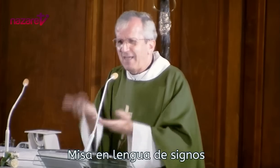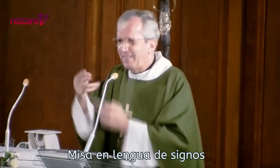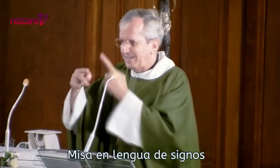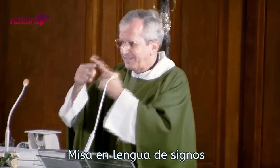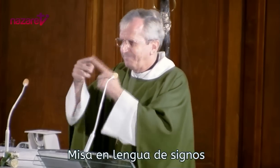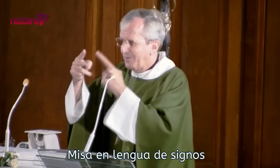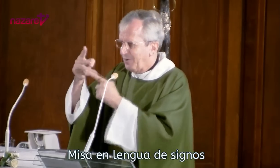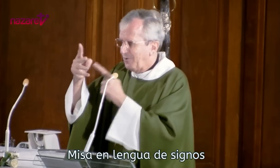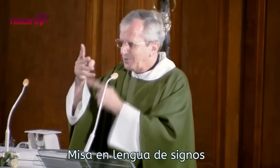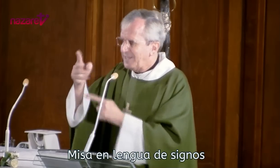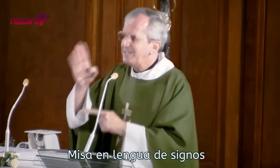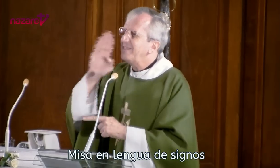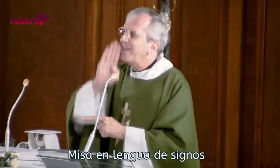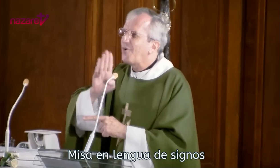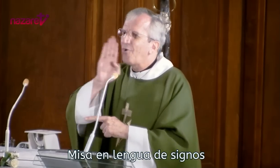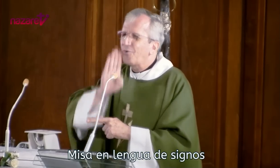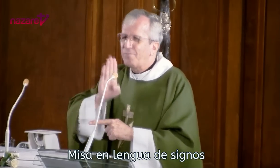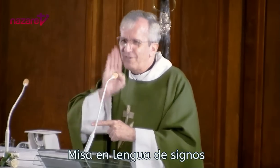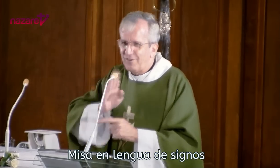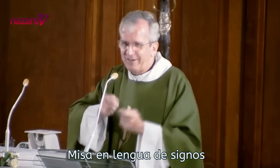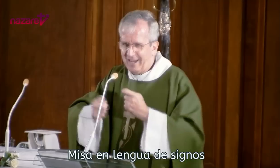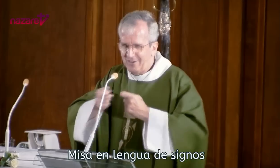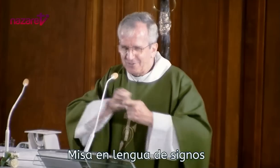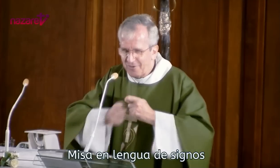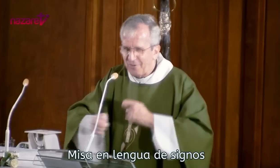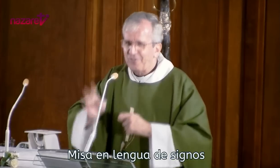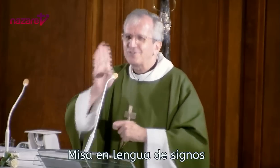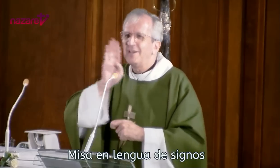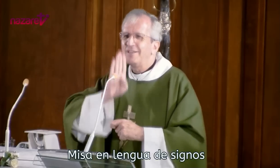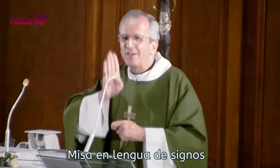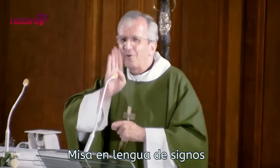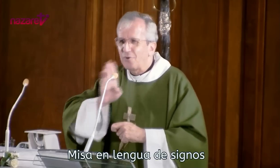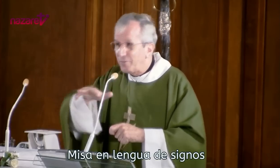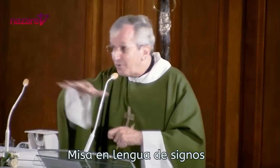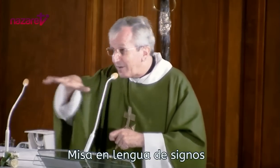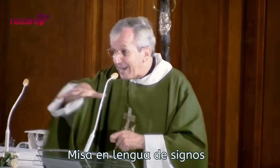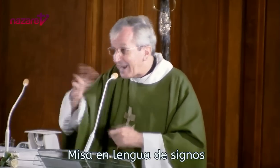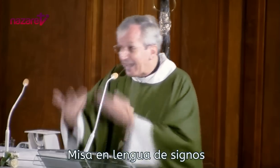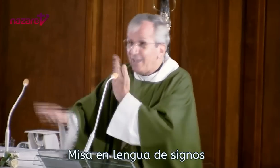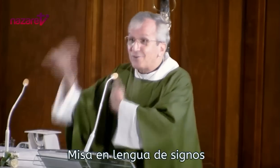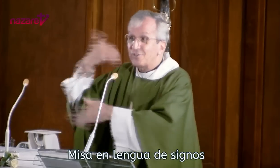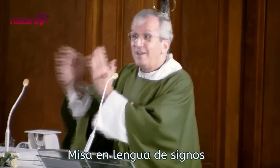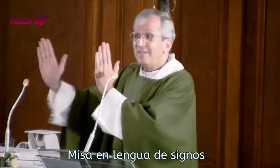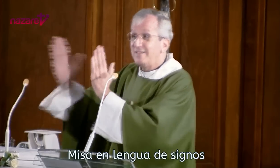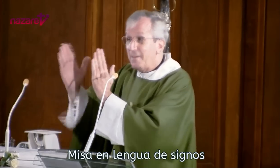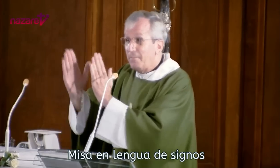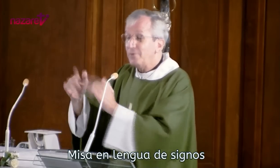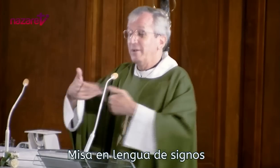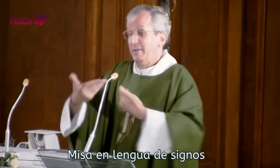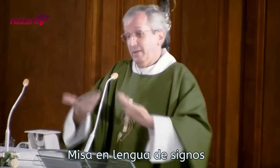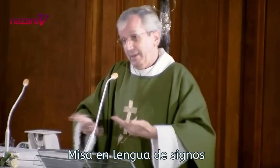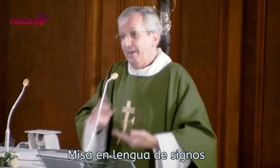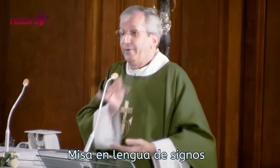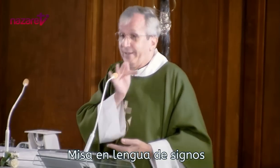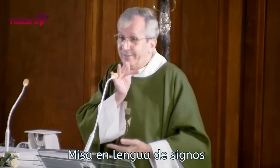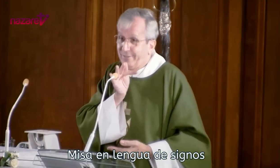balanzas, cosas de corrupción en los negocios, de corrupción en aquellos tiempos, y que ahora